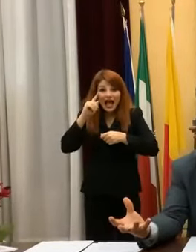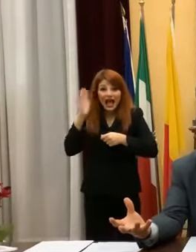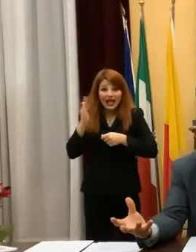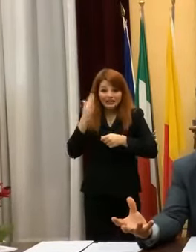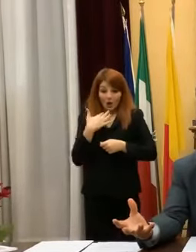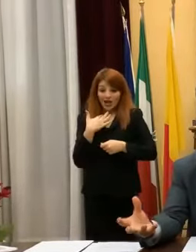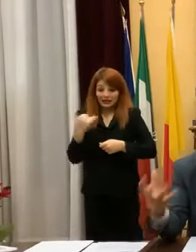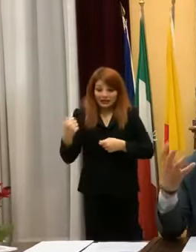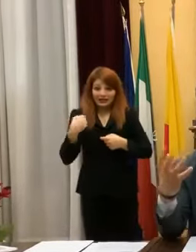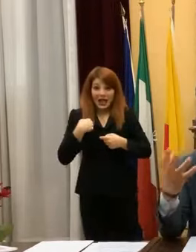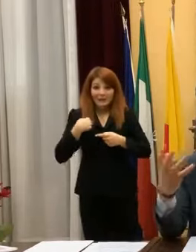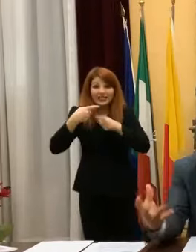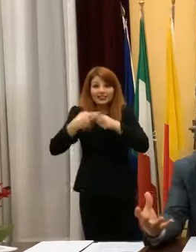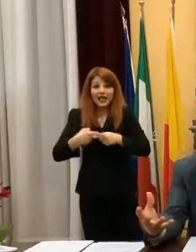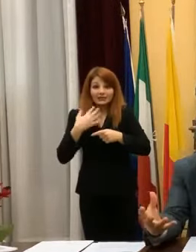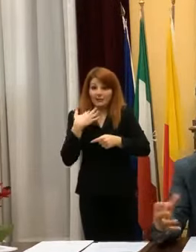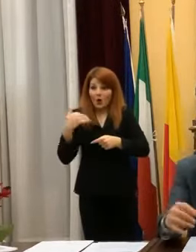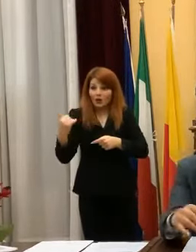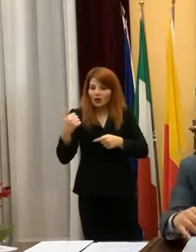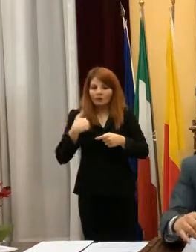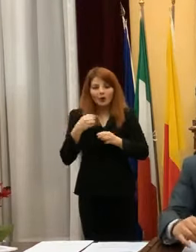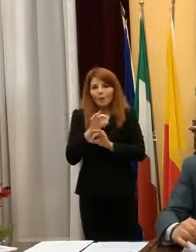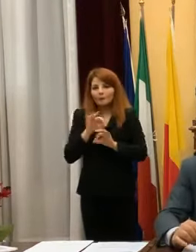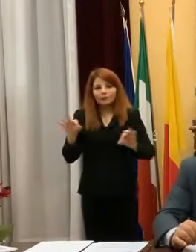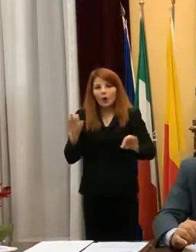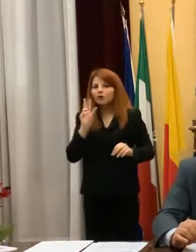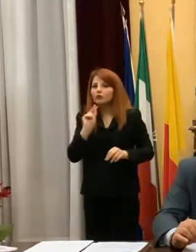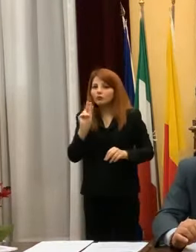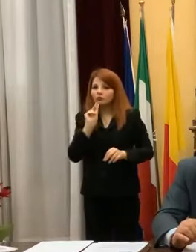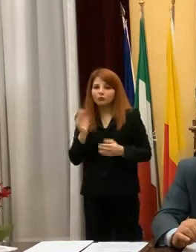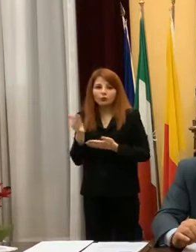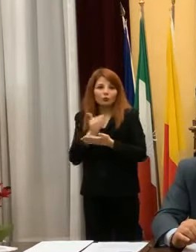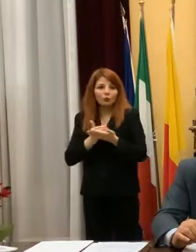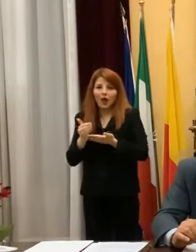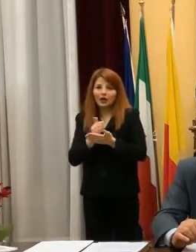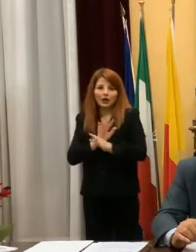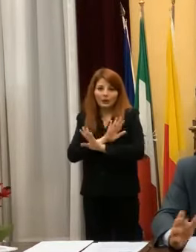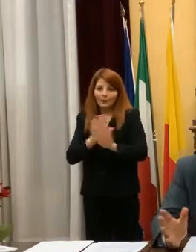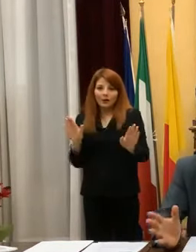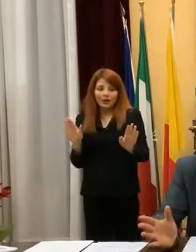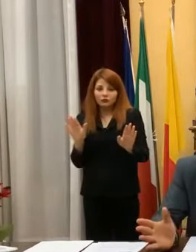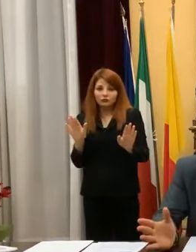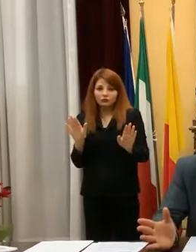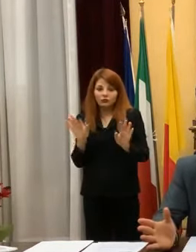omissioni dell'ASP. Per questo motivo,